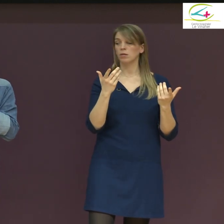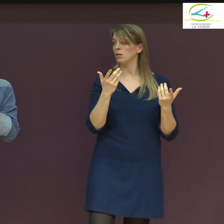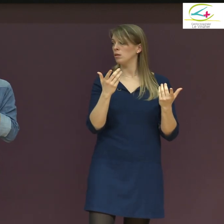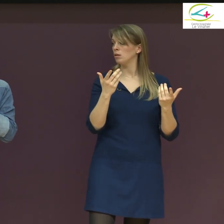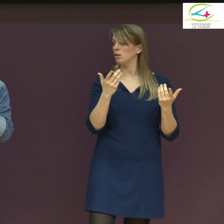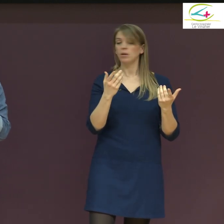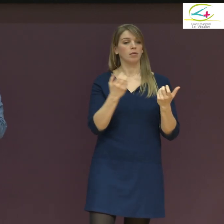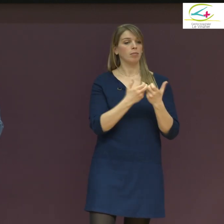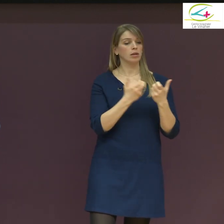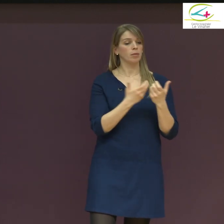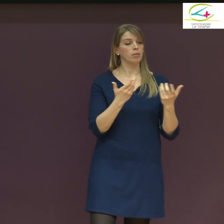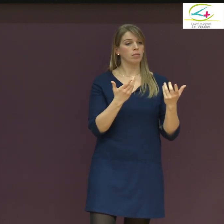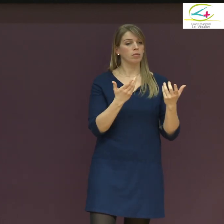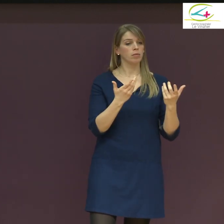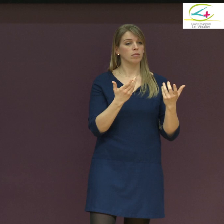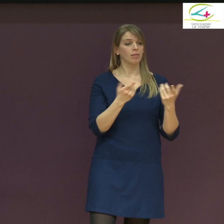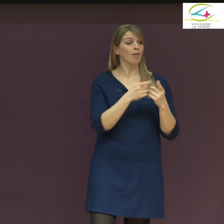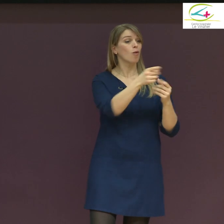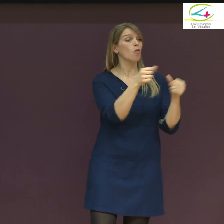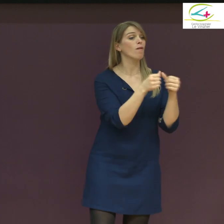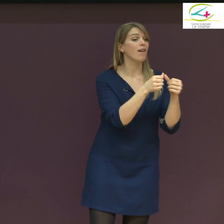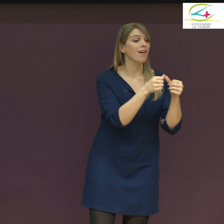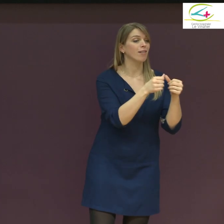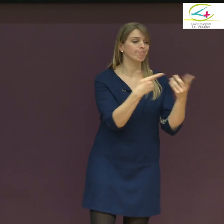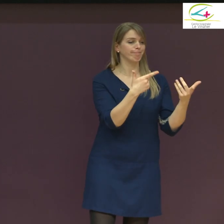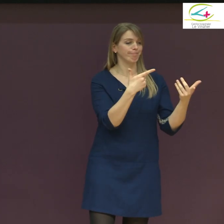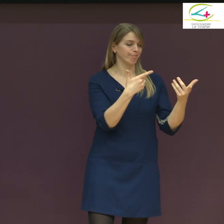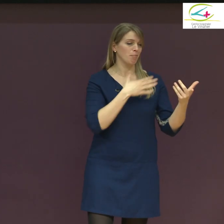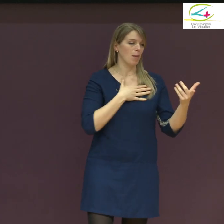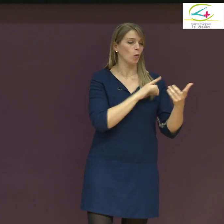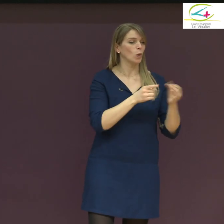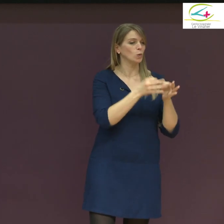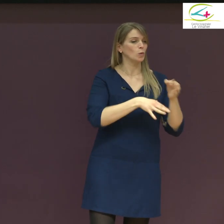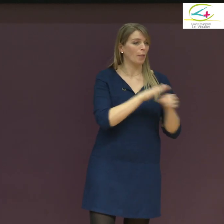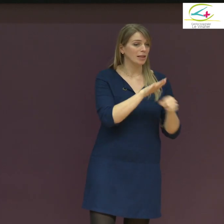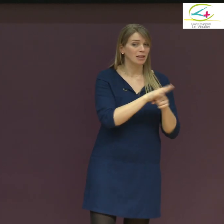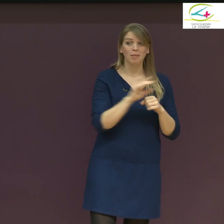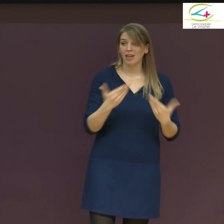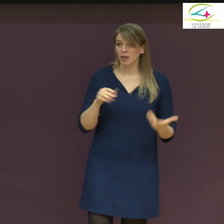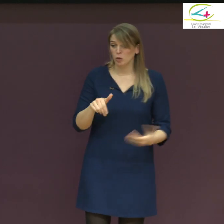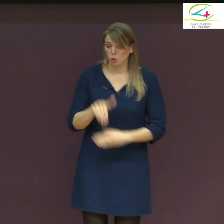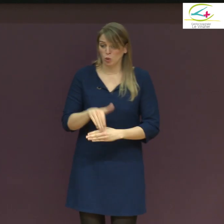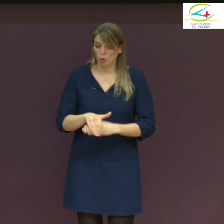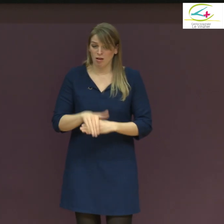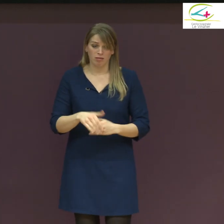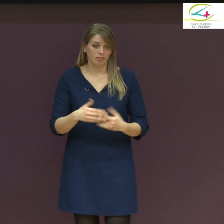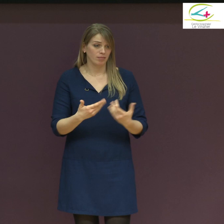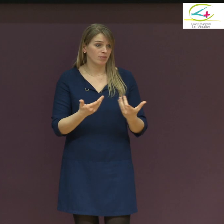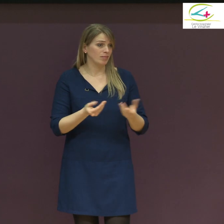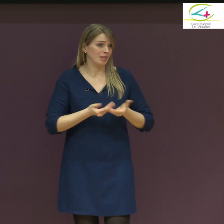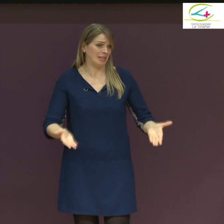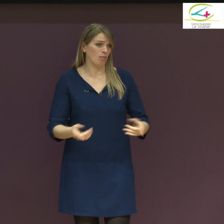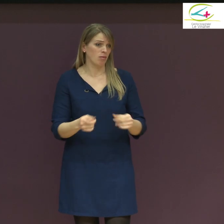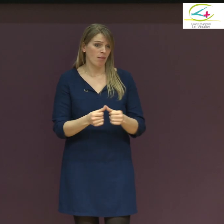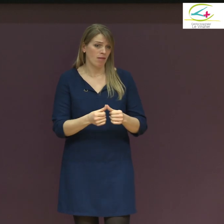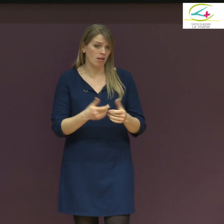êtes insatisfait sur ce qu'on peut faire, mais en fait, je vais vous dire, la seule recette qu'on va vous donner ce soir, qui est très simple en tant que citoyen, ce qu'on peut